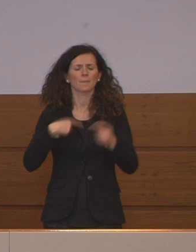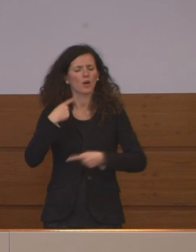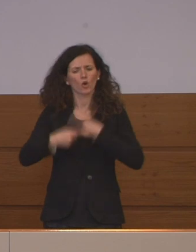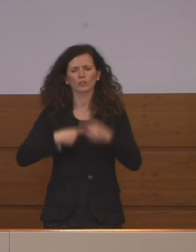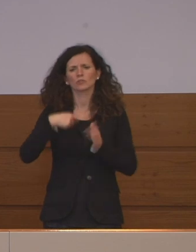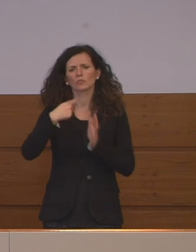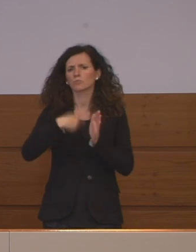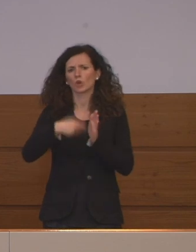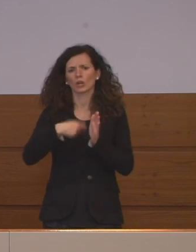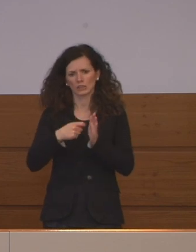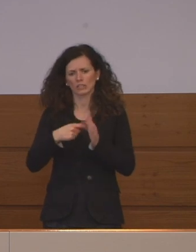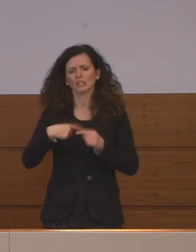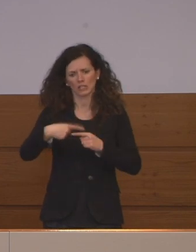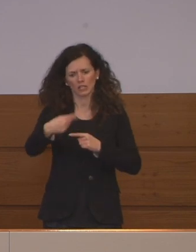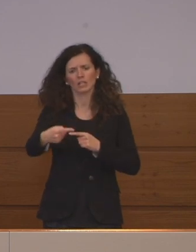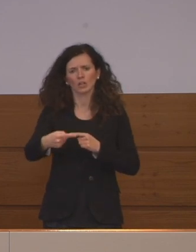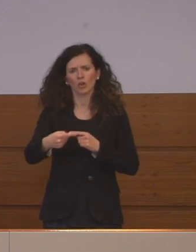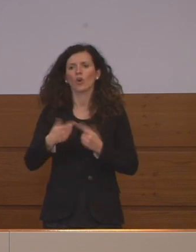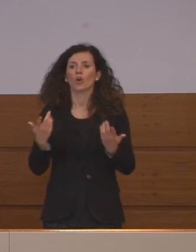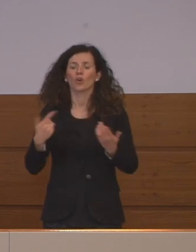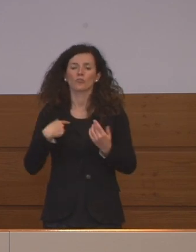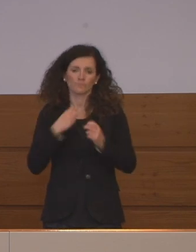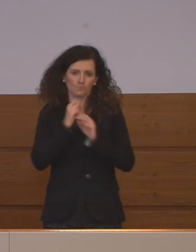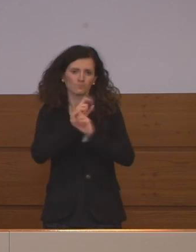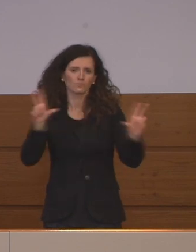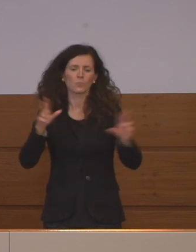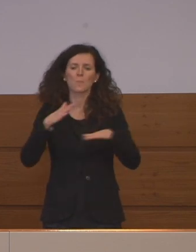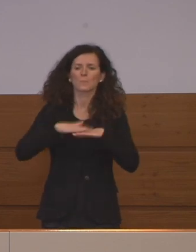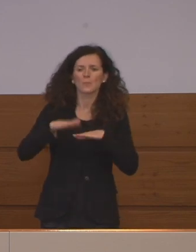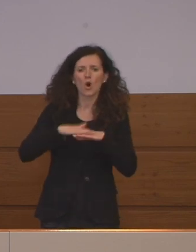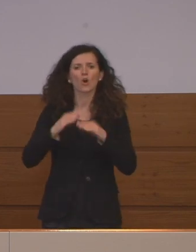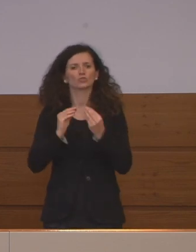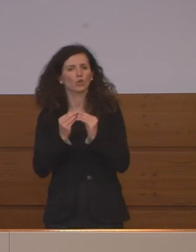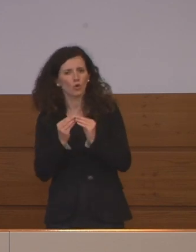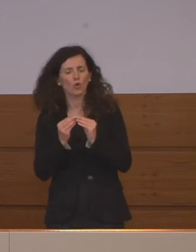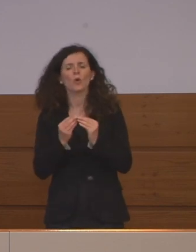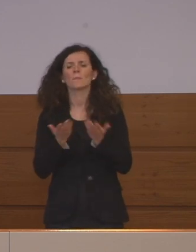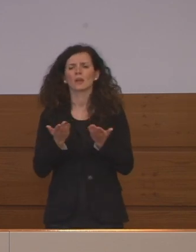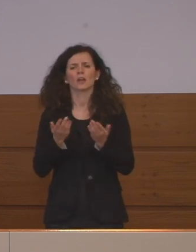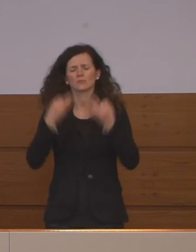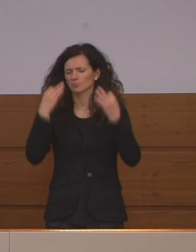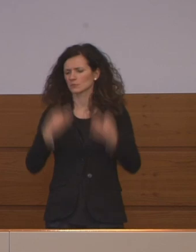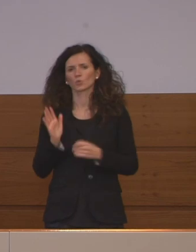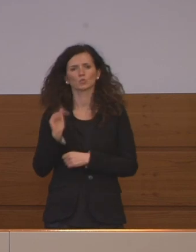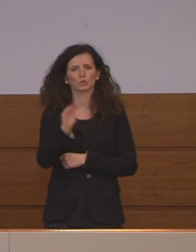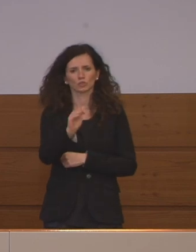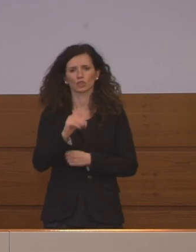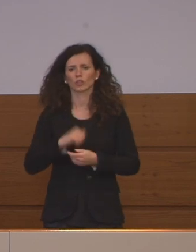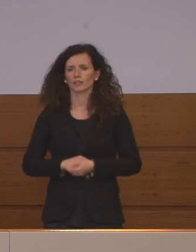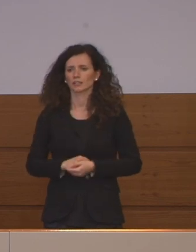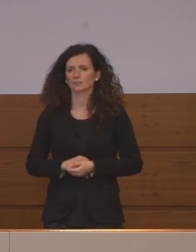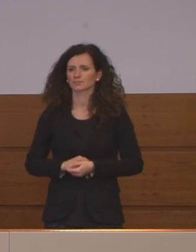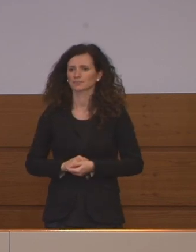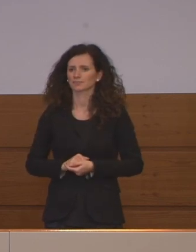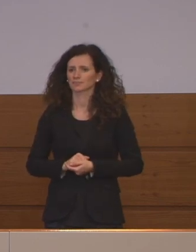faremo sapere le modalità in cui si si terrà ma si terrà tutti i giorni